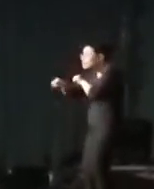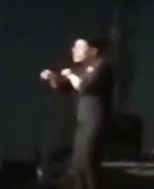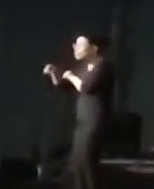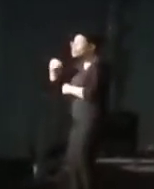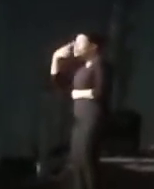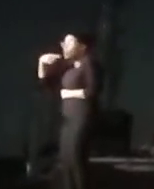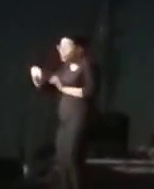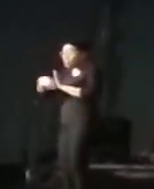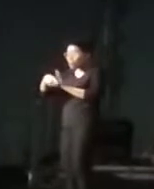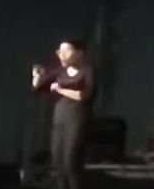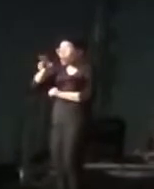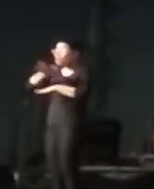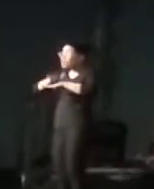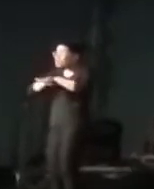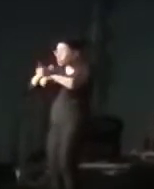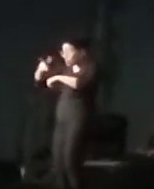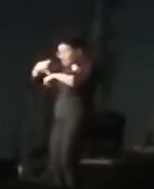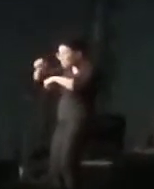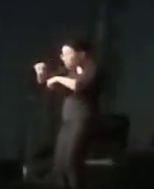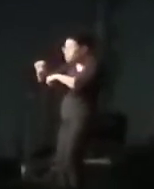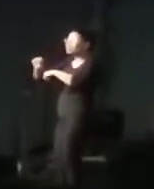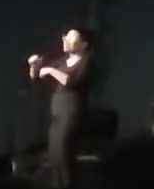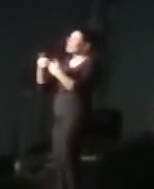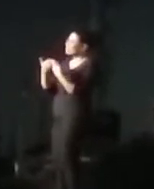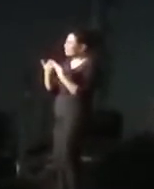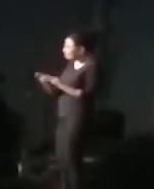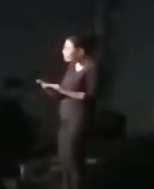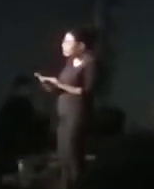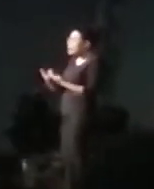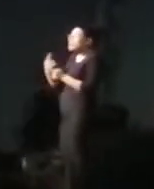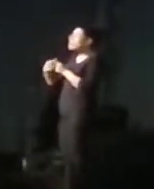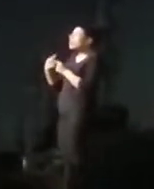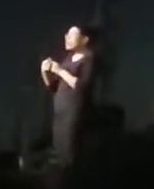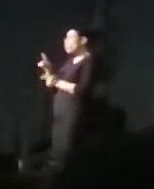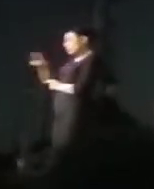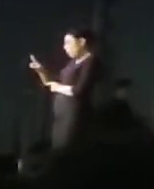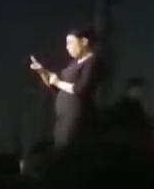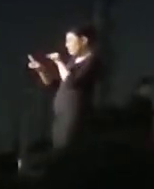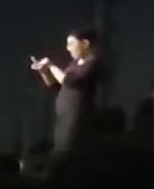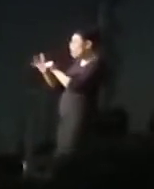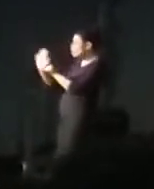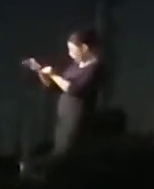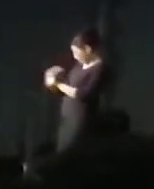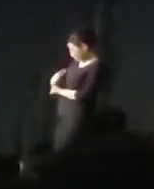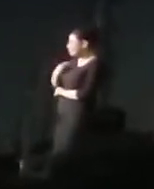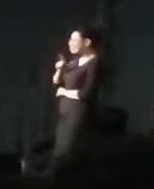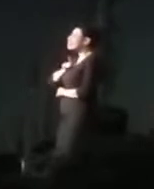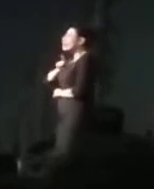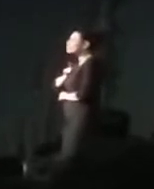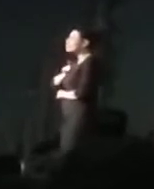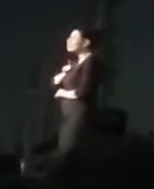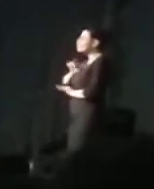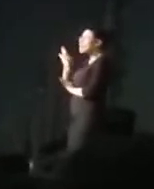pós-graduação. É, quem queria? Mas se você não. Porque o não você já tem. Então, exatamente. Eu não sei, eu não tenho um plano, e nem hoje eu não tenho.